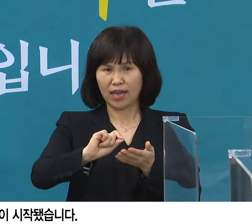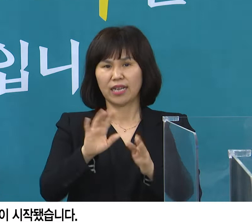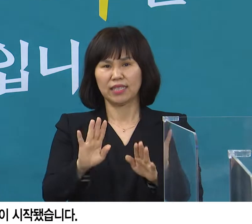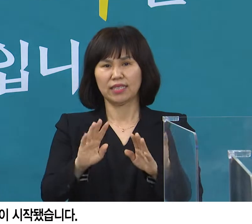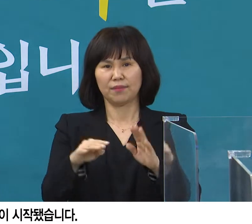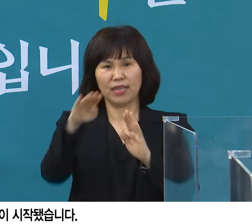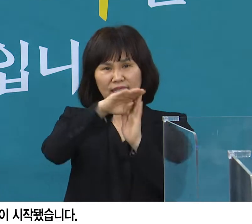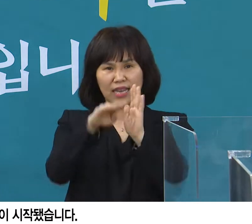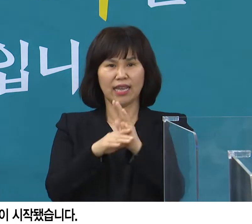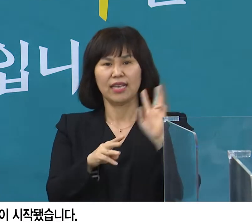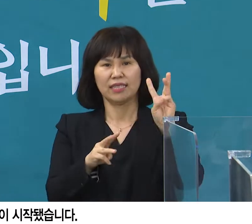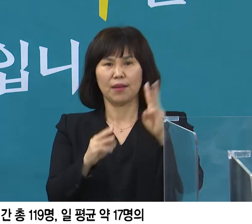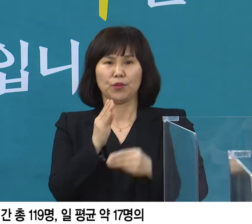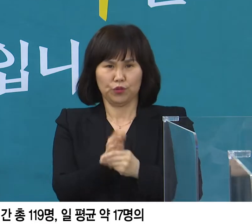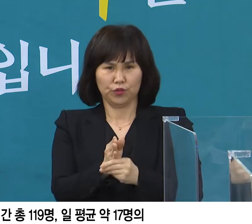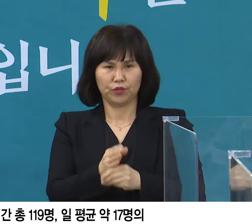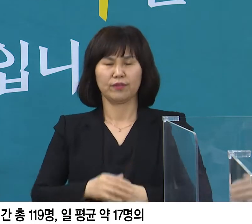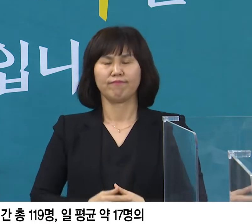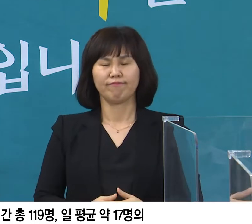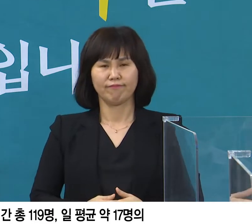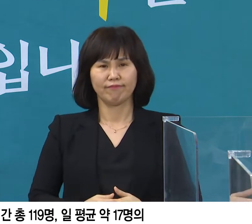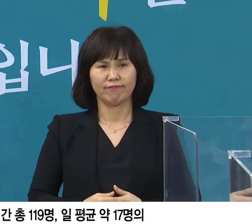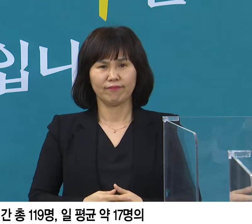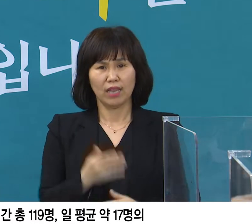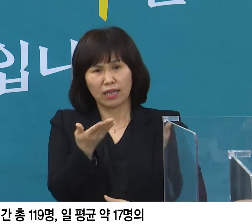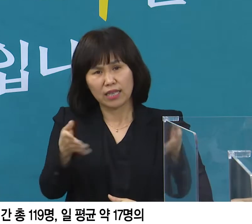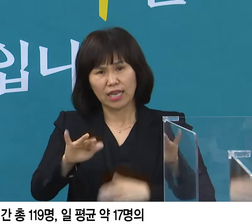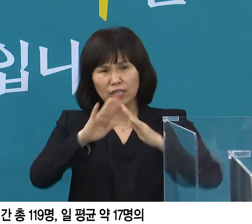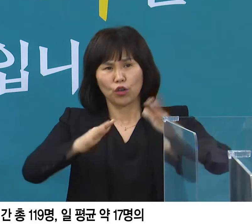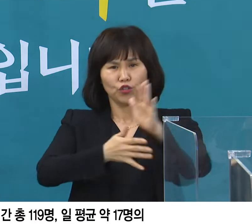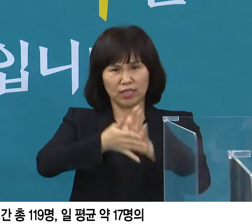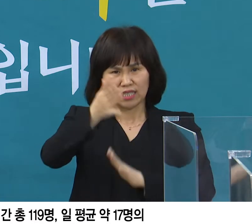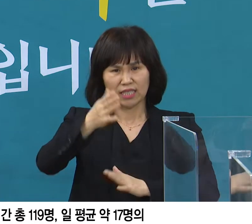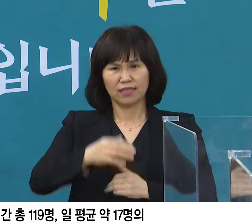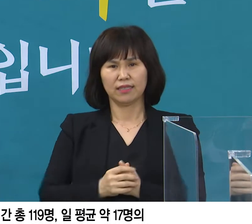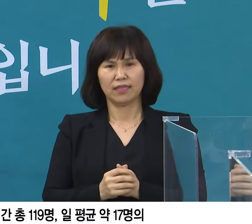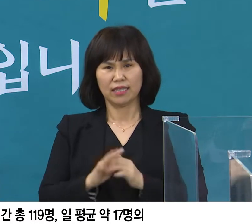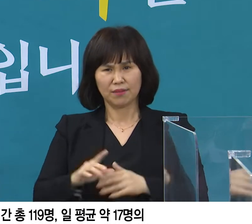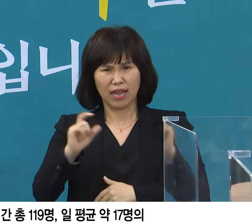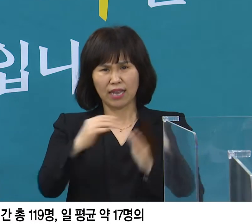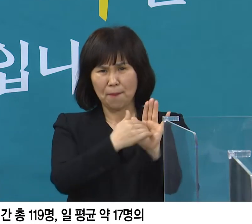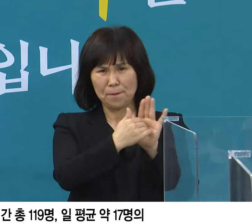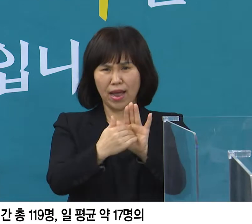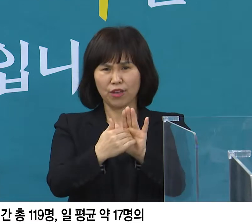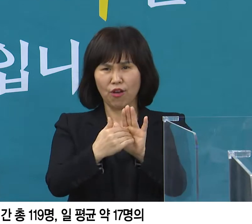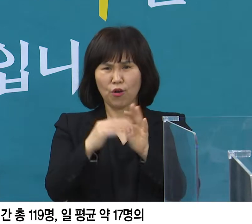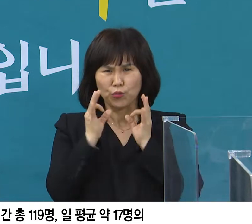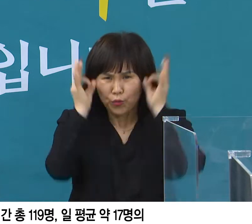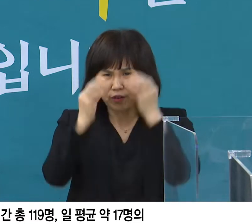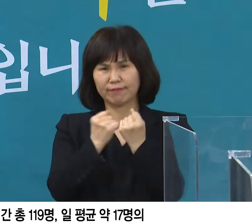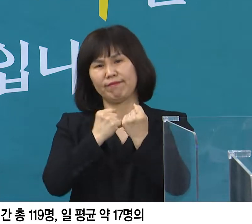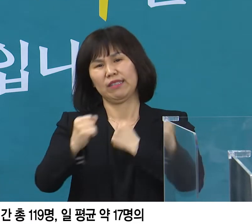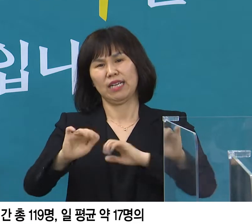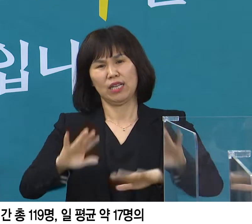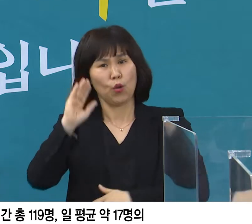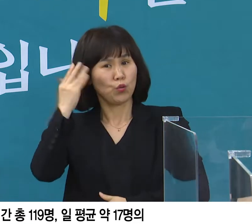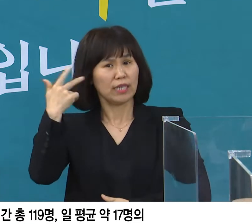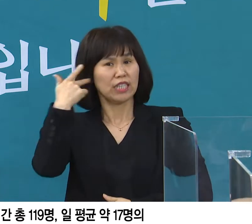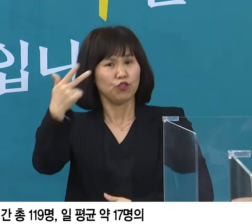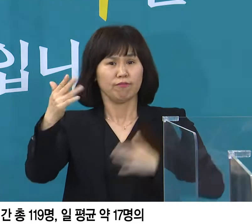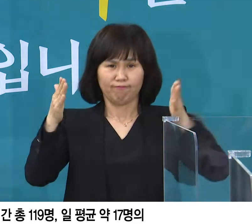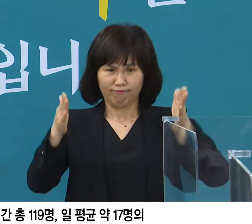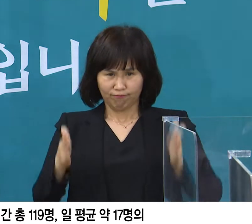3단계를 적용해 왔습니다. 그러나 전주시의 강력한 방역 조치에도 불구하고 최근